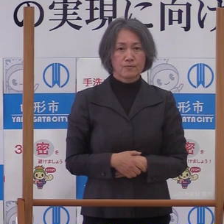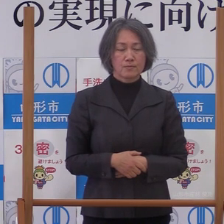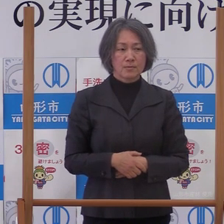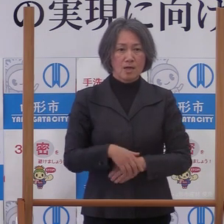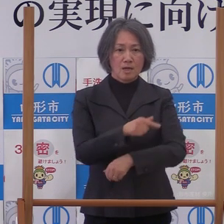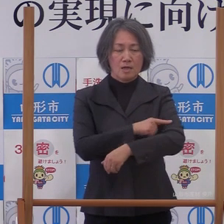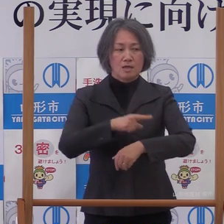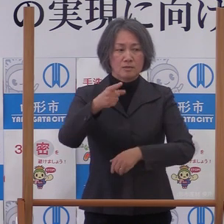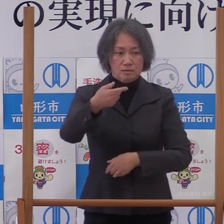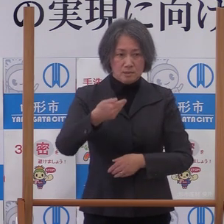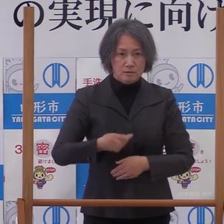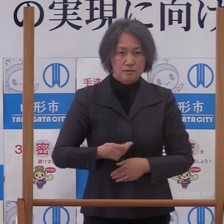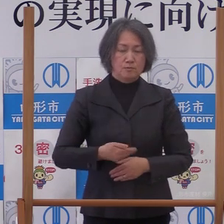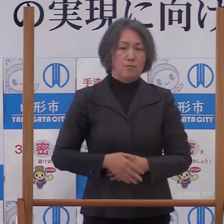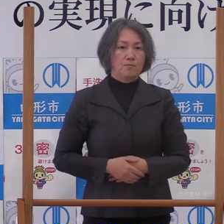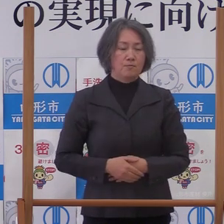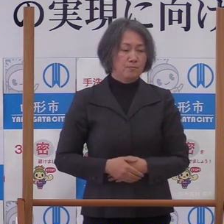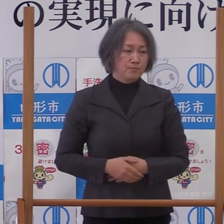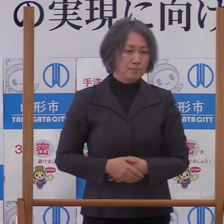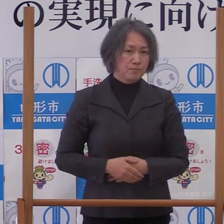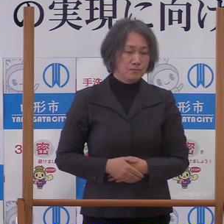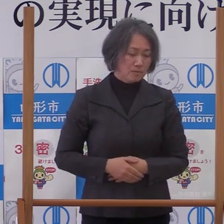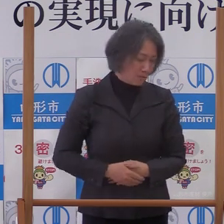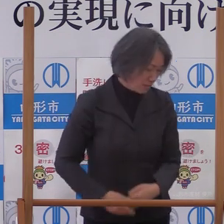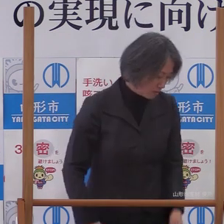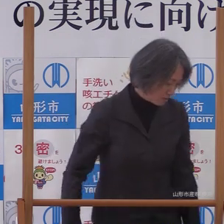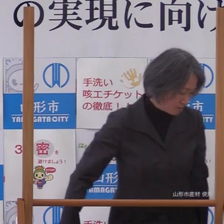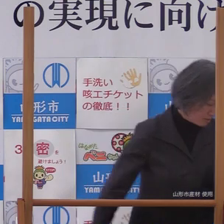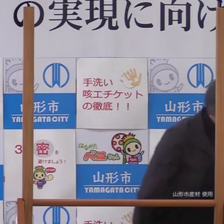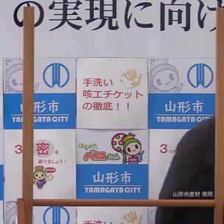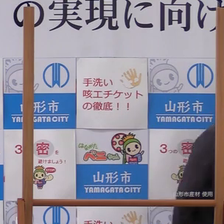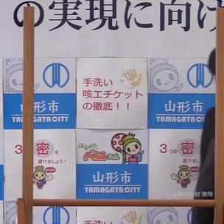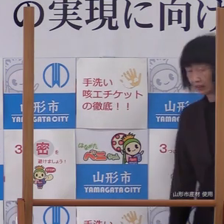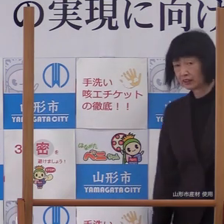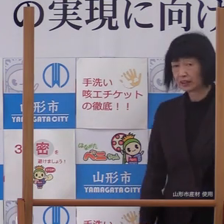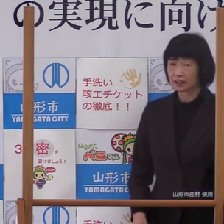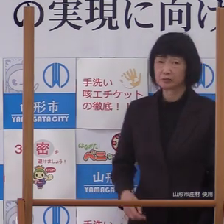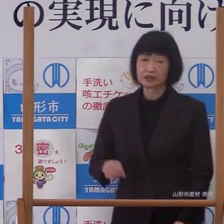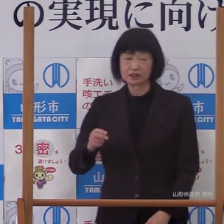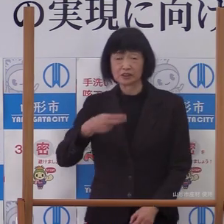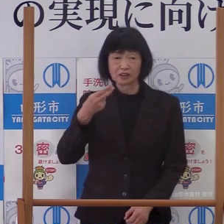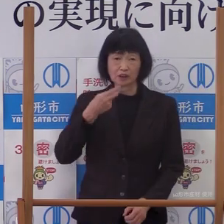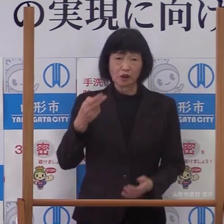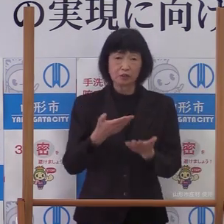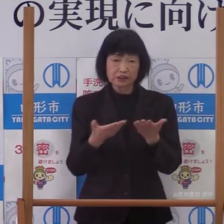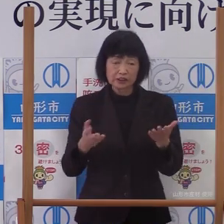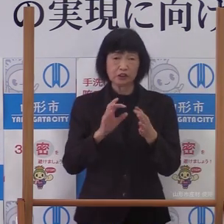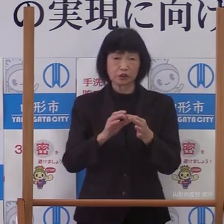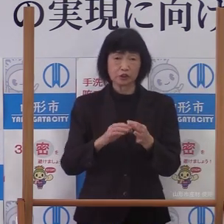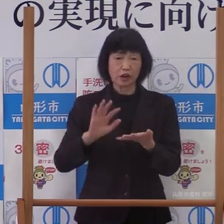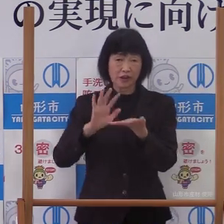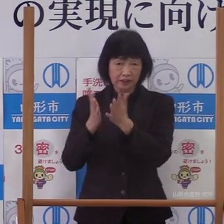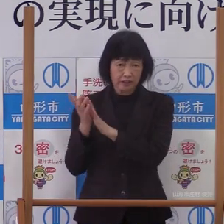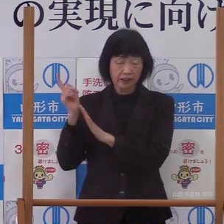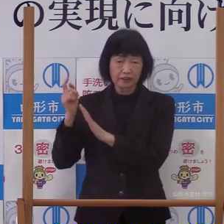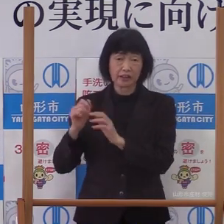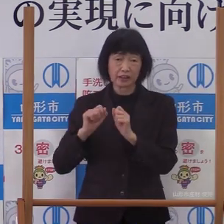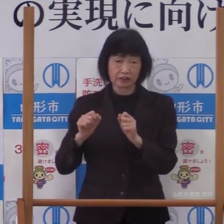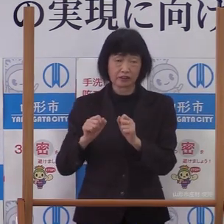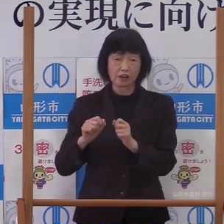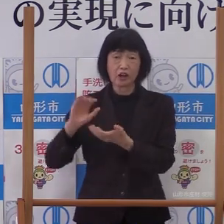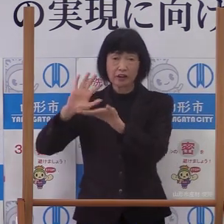朝日新聞の鷲田と申します。飲食店の支援に関しては県の方でもやってると思うんですけれども、これは一応併用